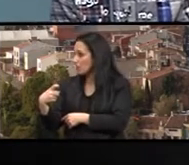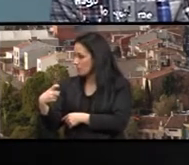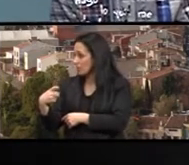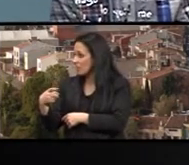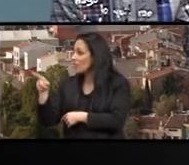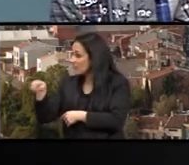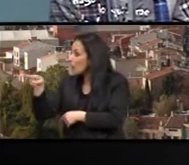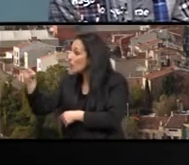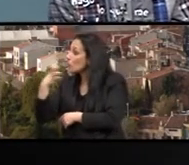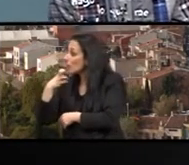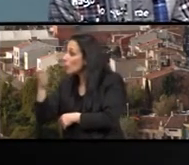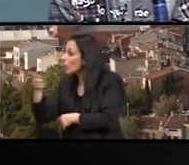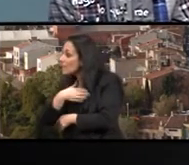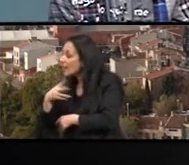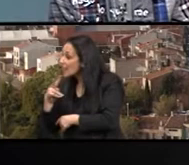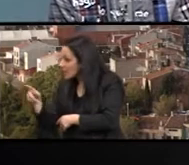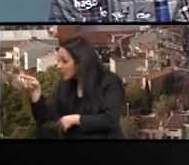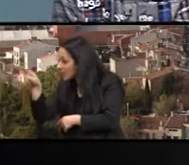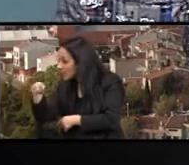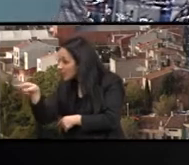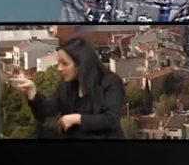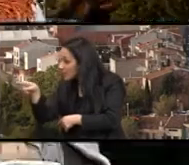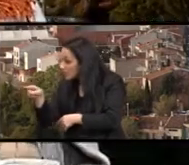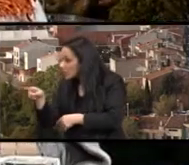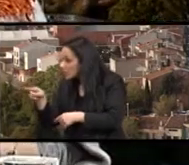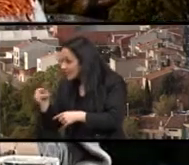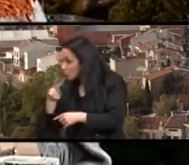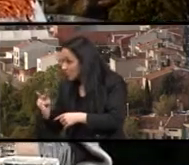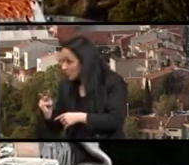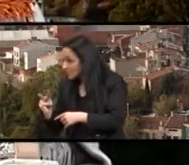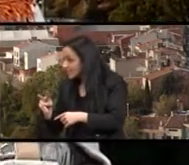Des de PSOTE també, em sembla, la Júlia?